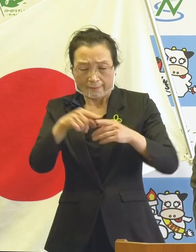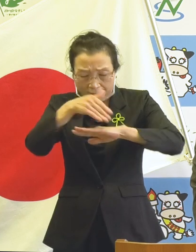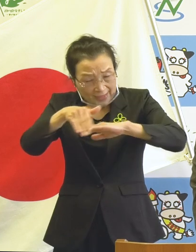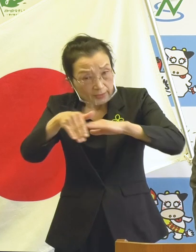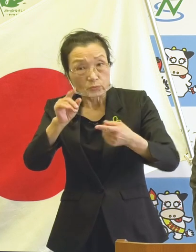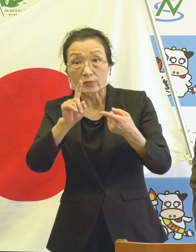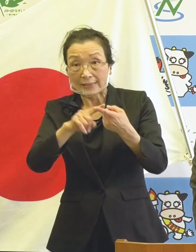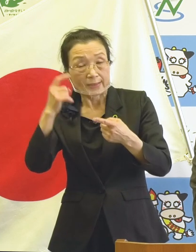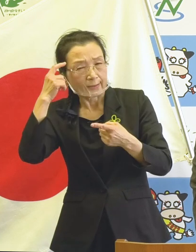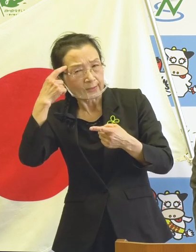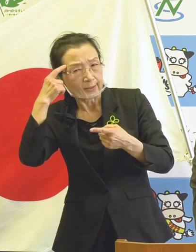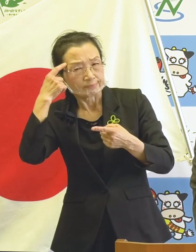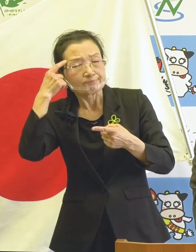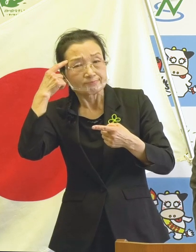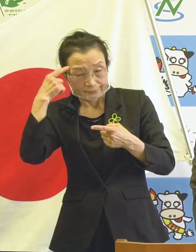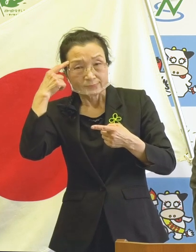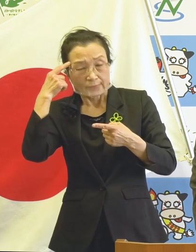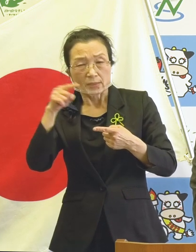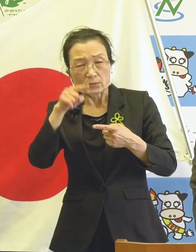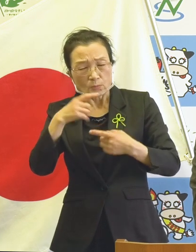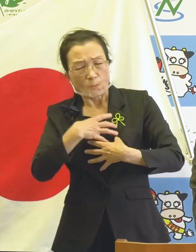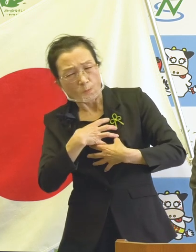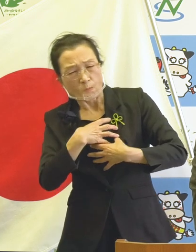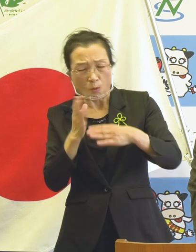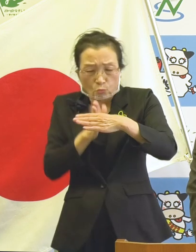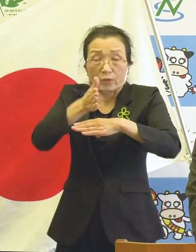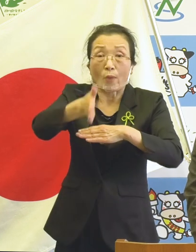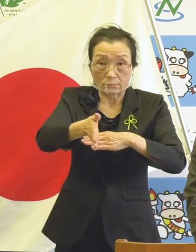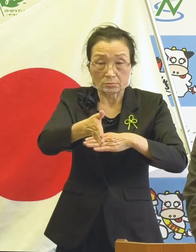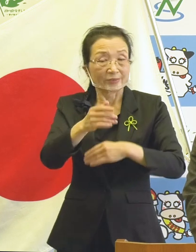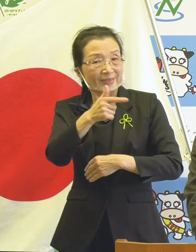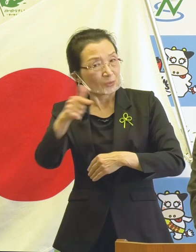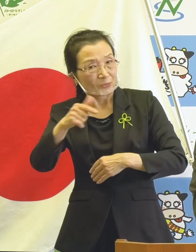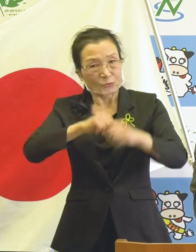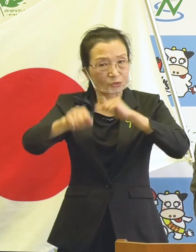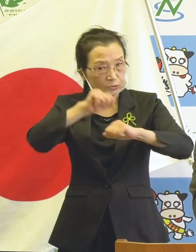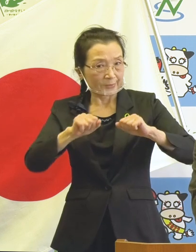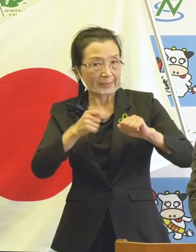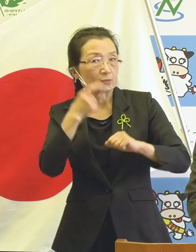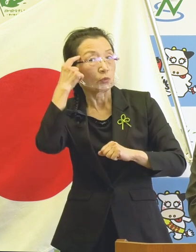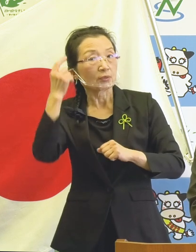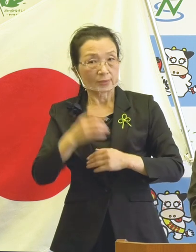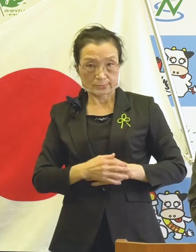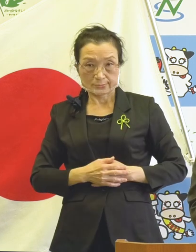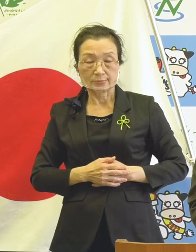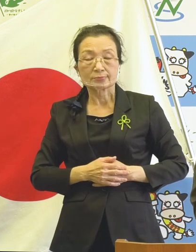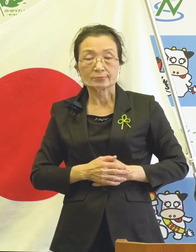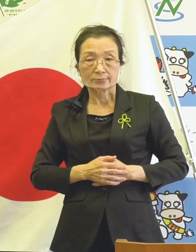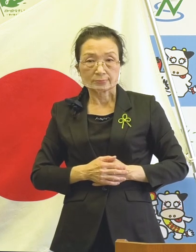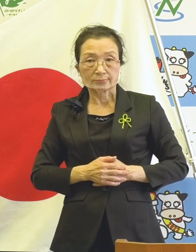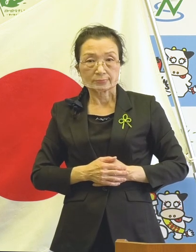ね、考えてこの危機を乗り越えべく、今後もさまざまな取り組みを行ってまいります。